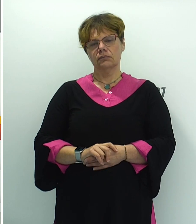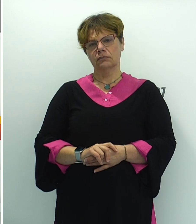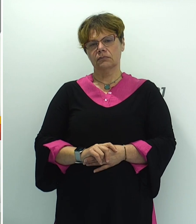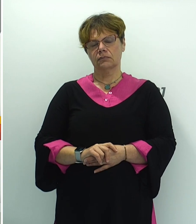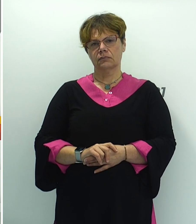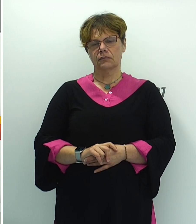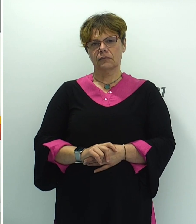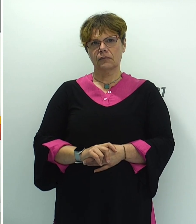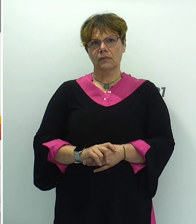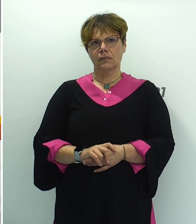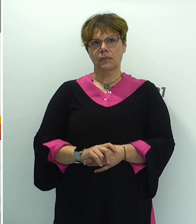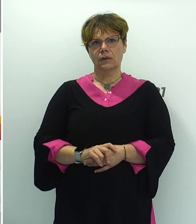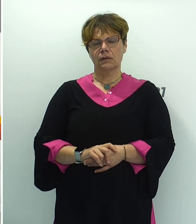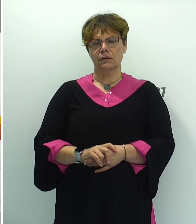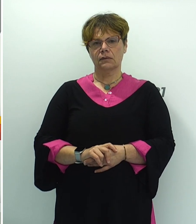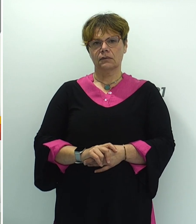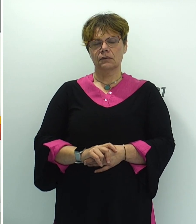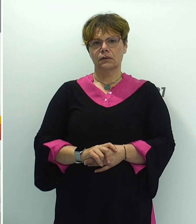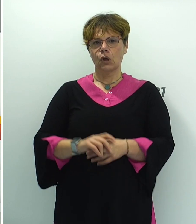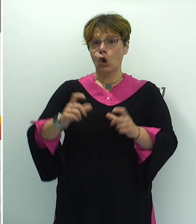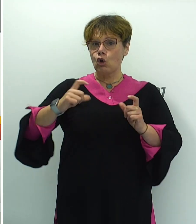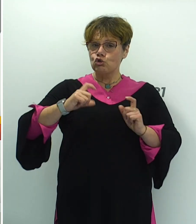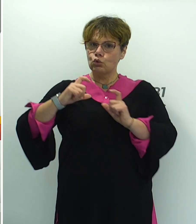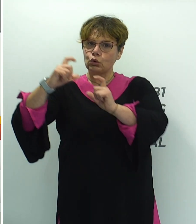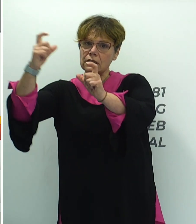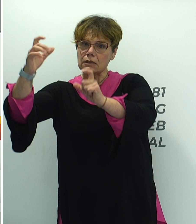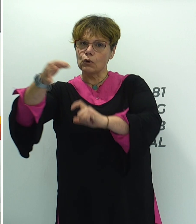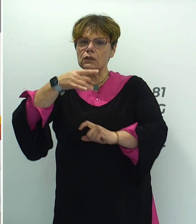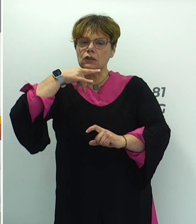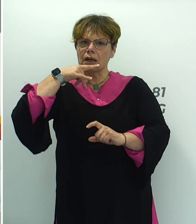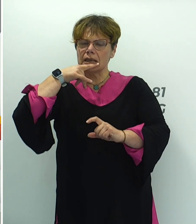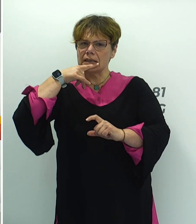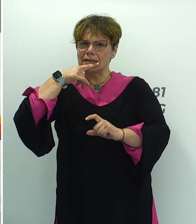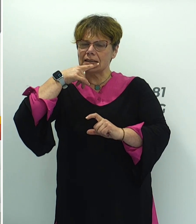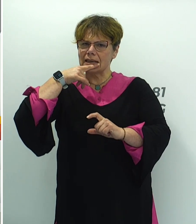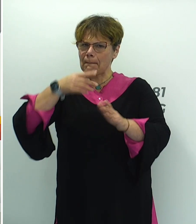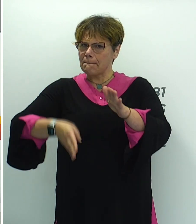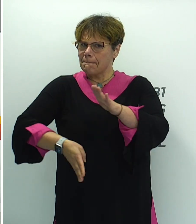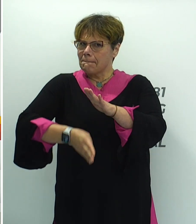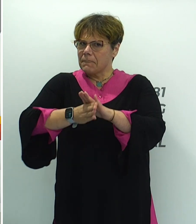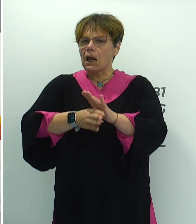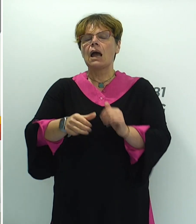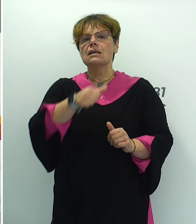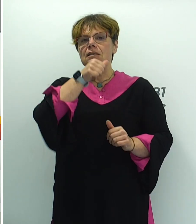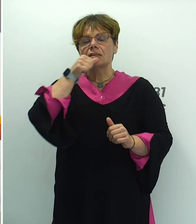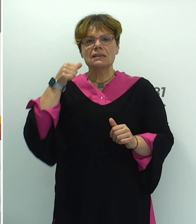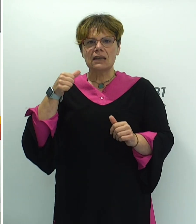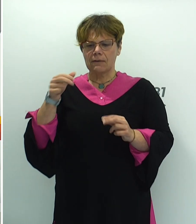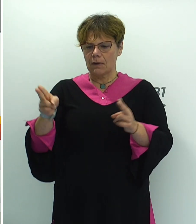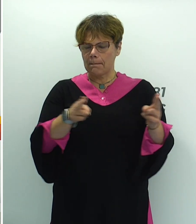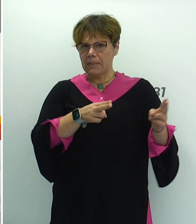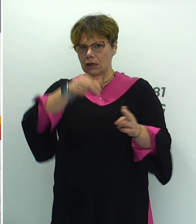Per il rilancio del turismo ad Ischia bisogna allungare la